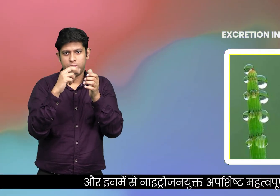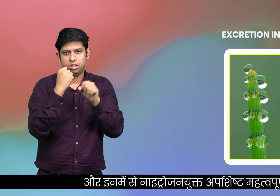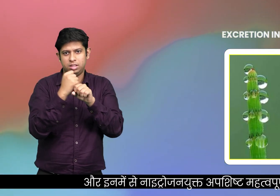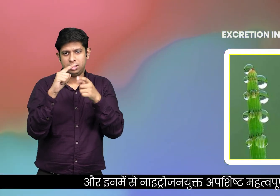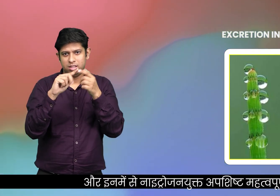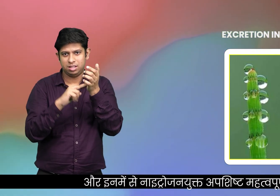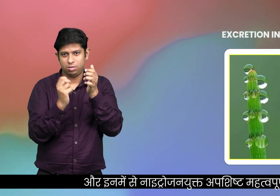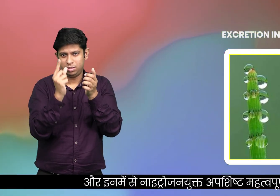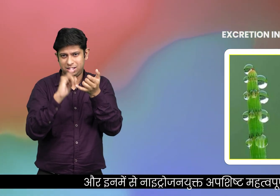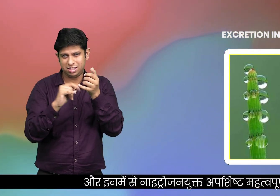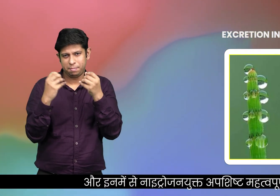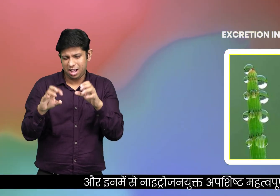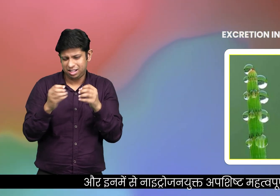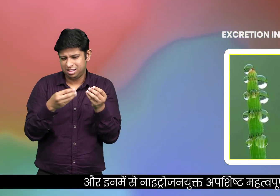अपशिष्ट महत्वपूर्ण होते हैं।